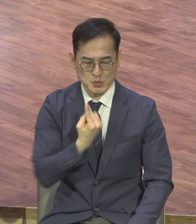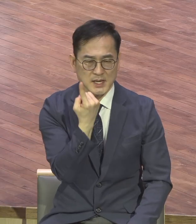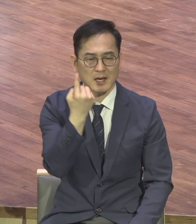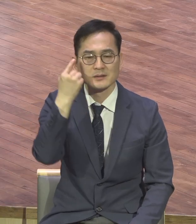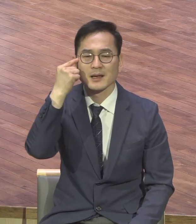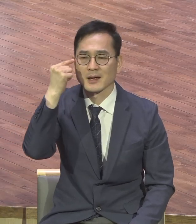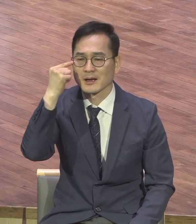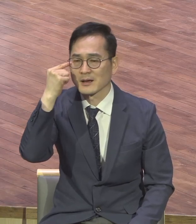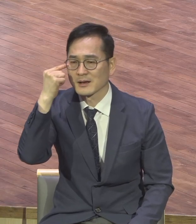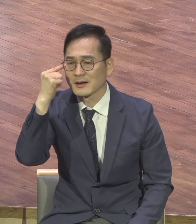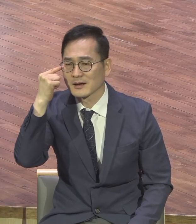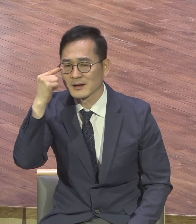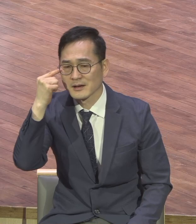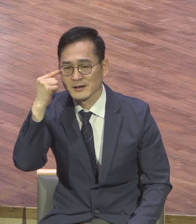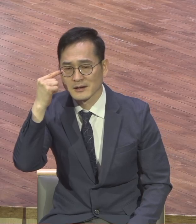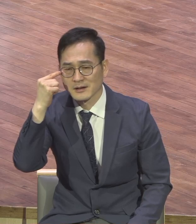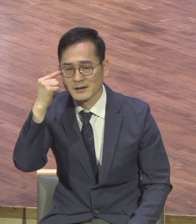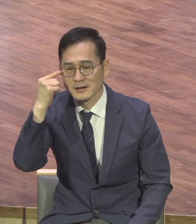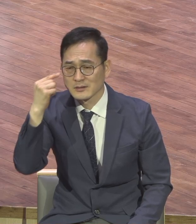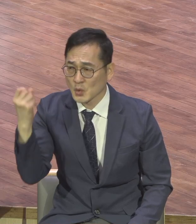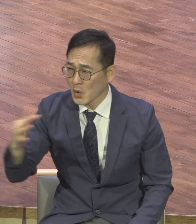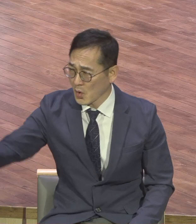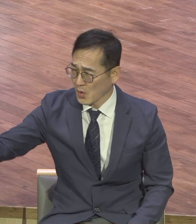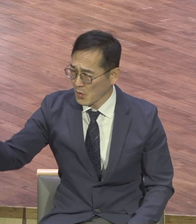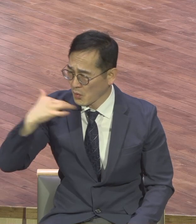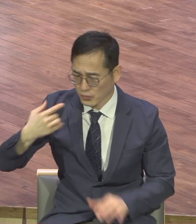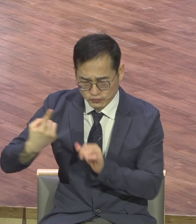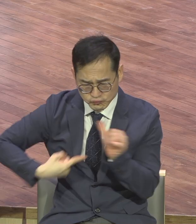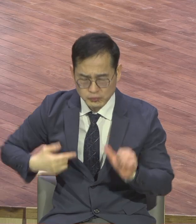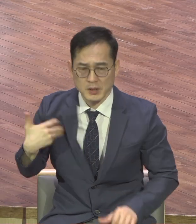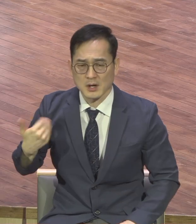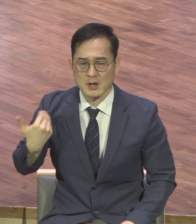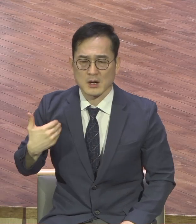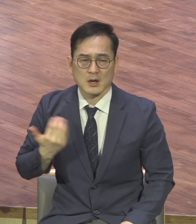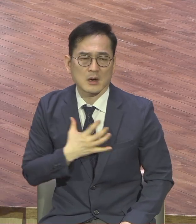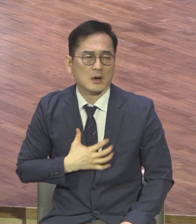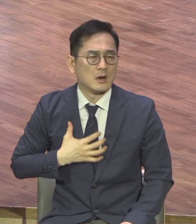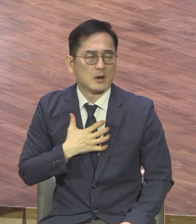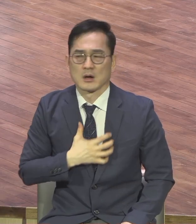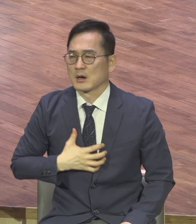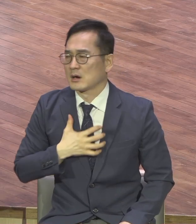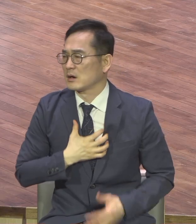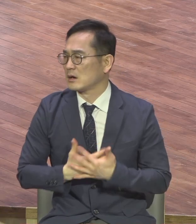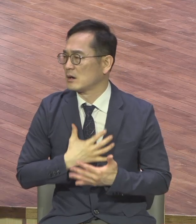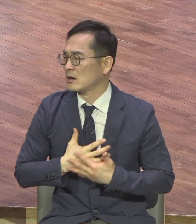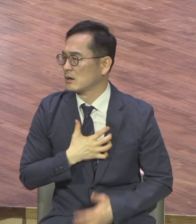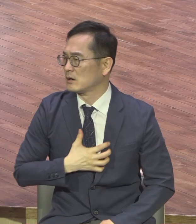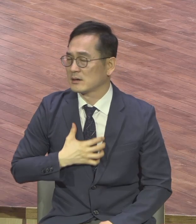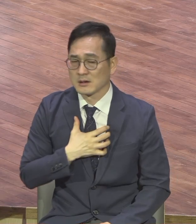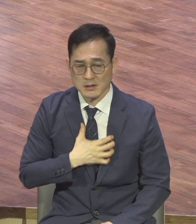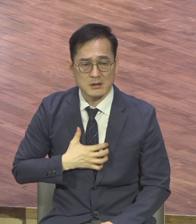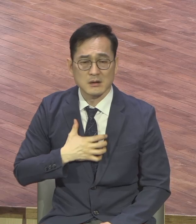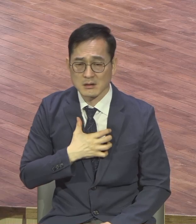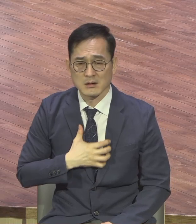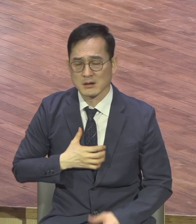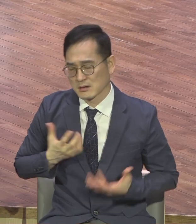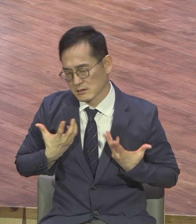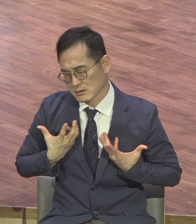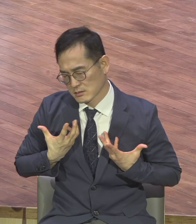같고 그야말로 자기도 언제 죽을지 모르는 백척 간두의 운명에 빠져 있었다라는